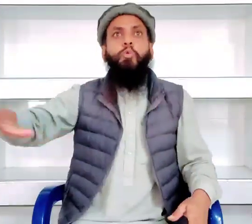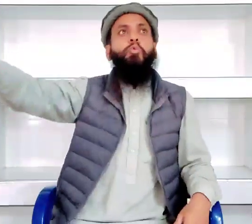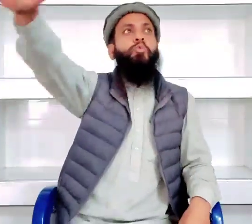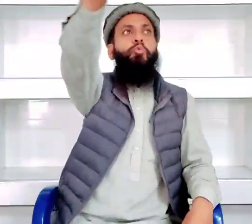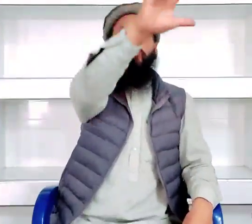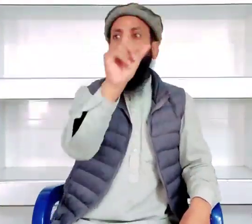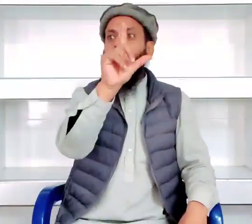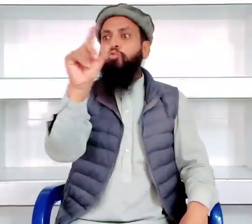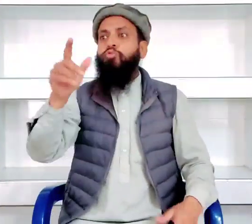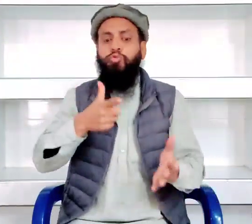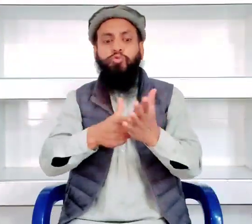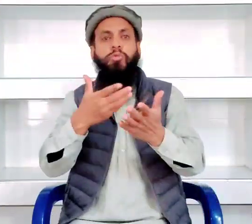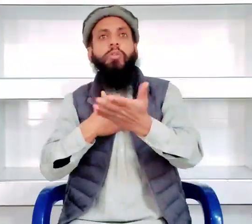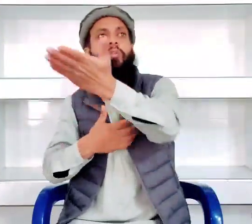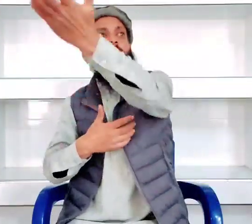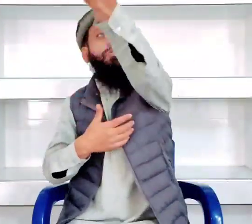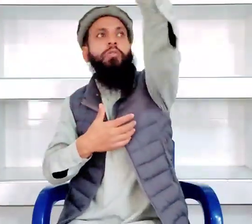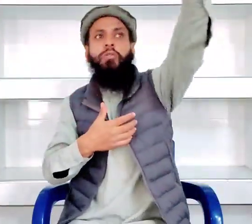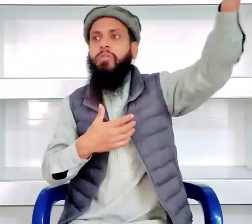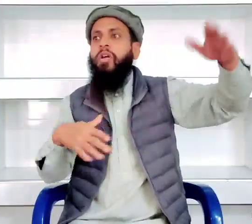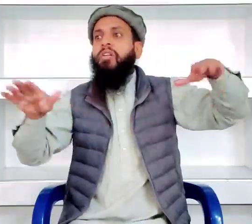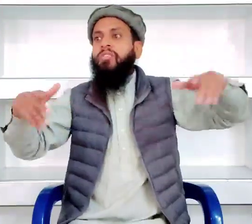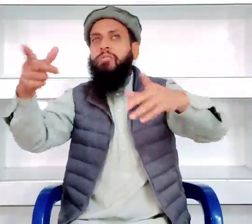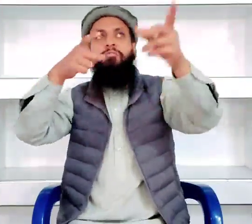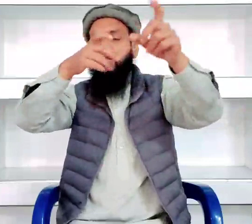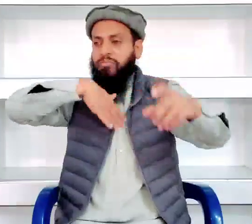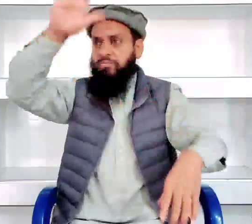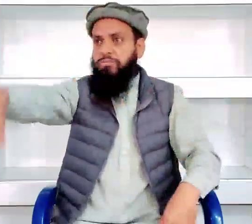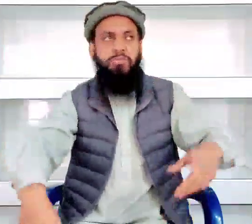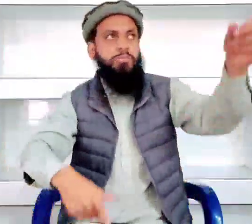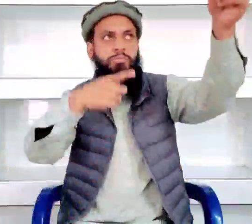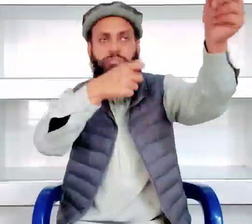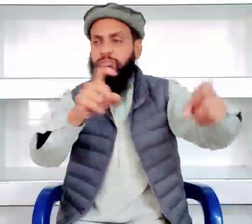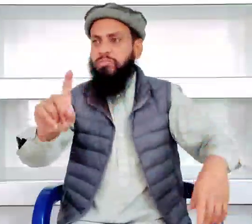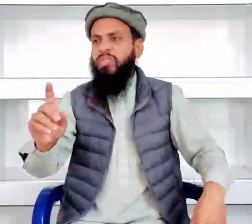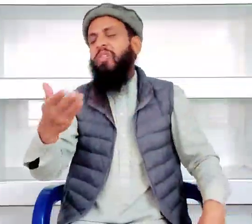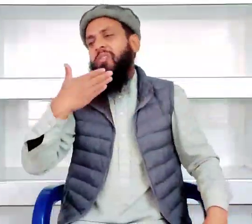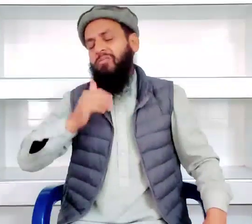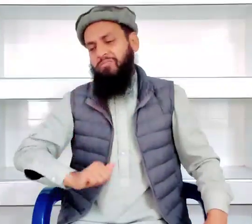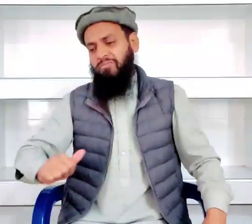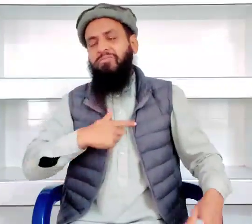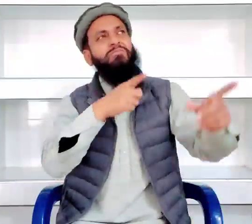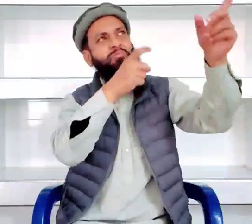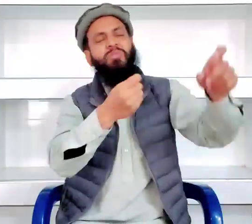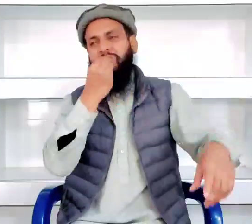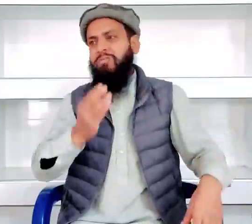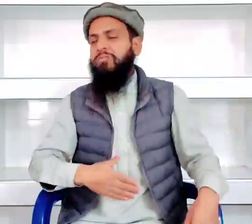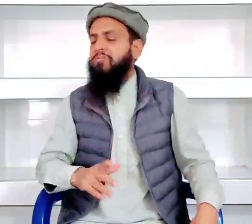تو او پرندے میرے اولاد اے اڑدے او پرندے اے بہس اے بہ جائز نہیں پرندے پھڑ کے سیل